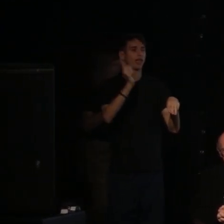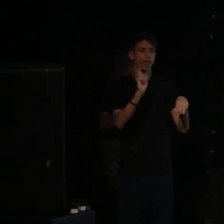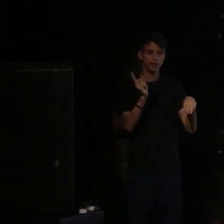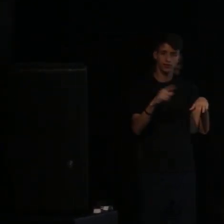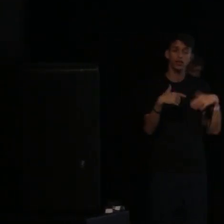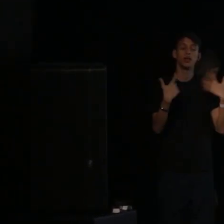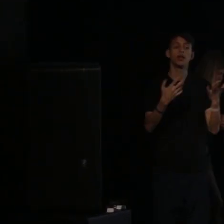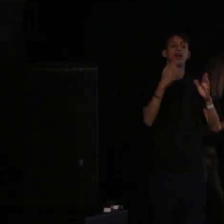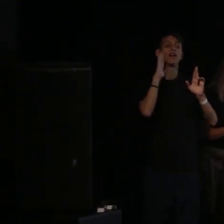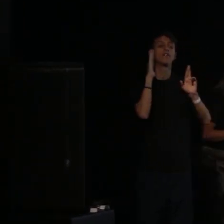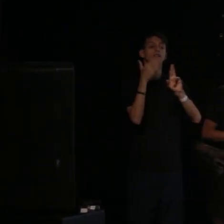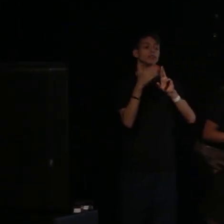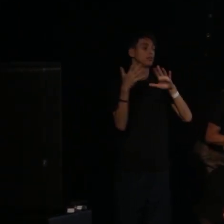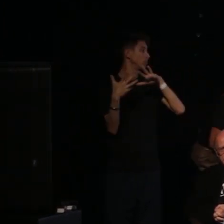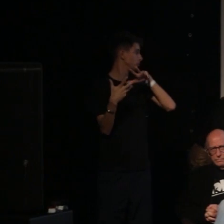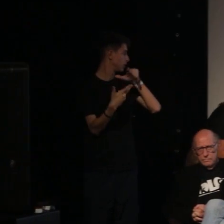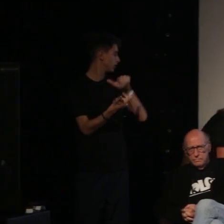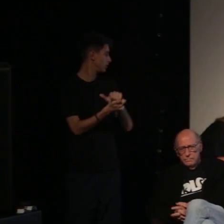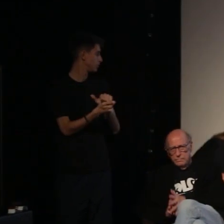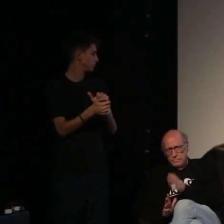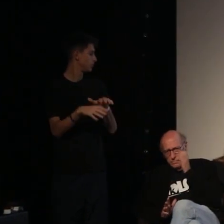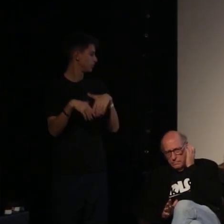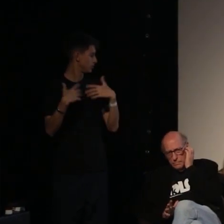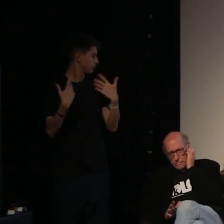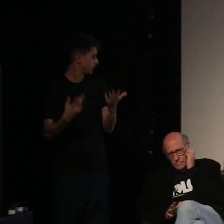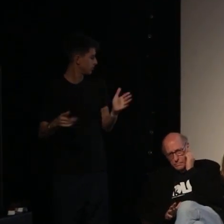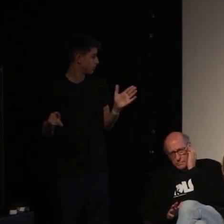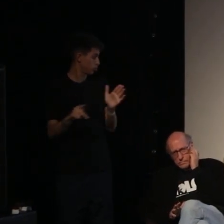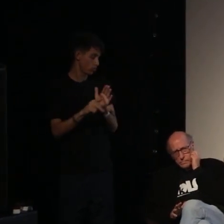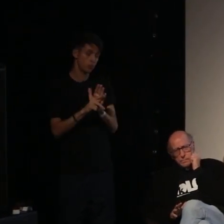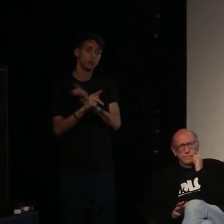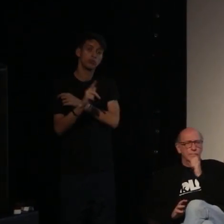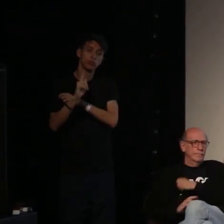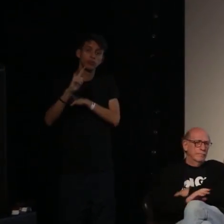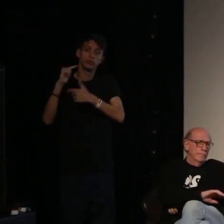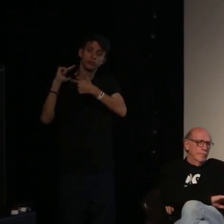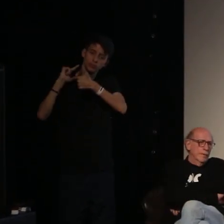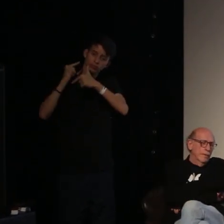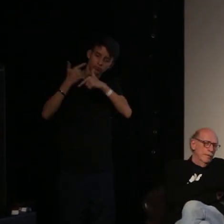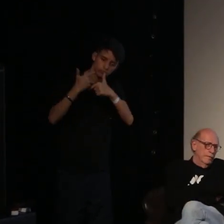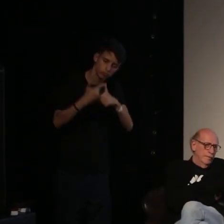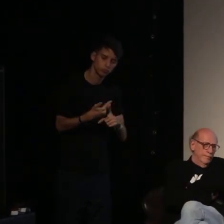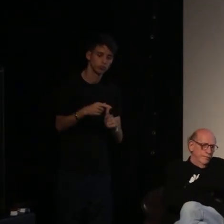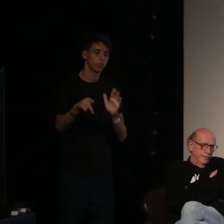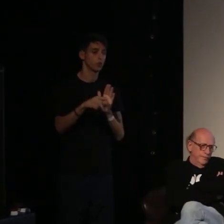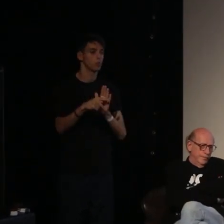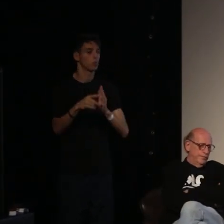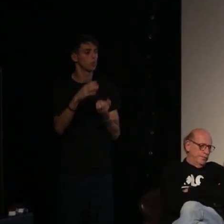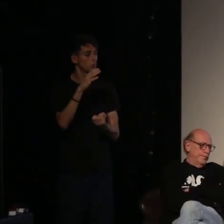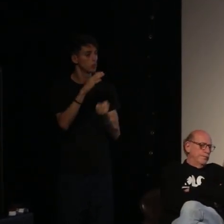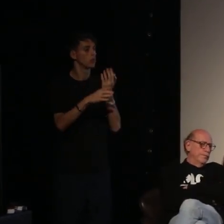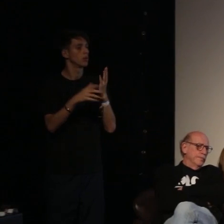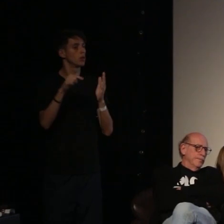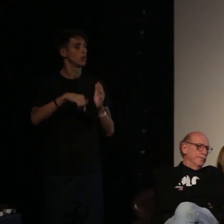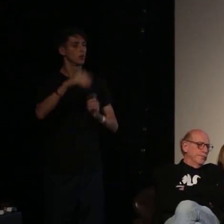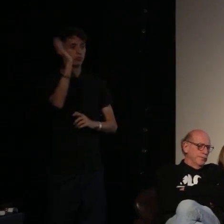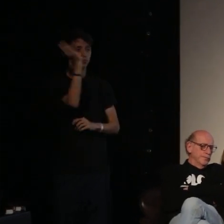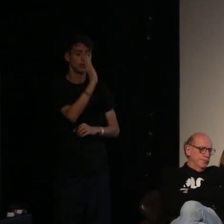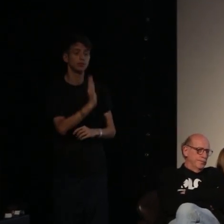referência mundial. Essa tradição de pioneirismo no Brasil